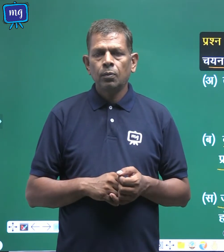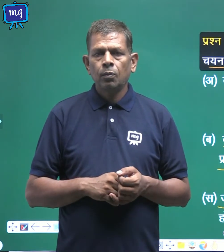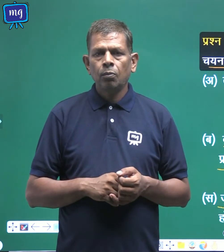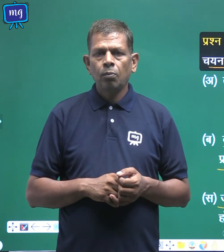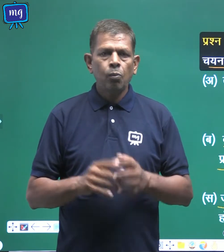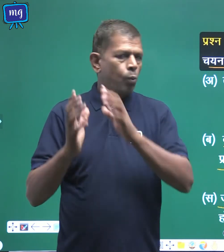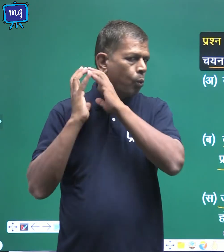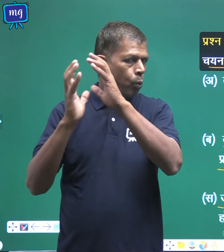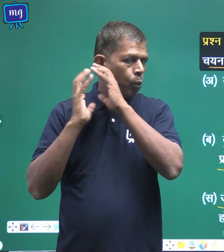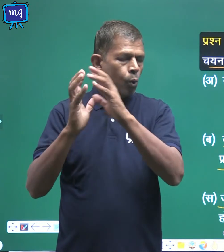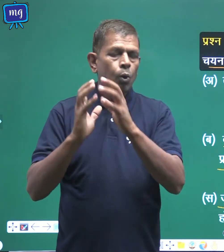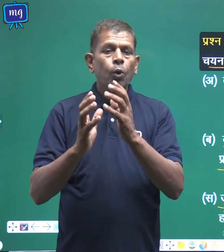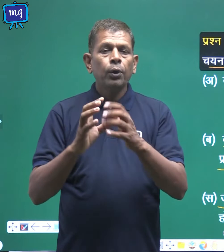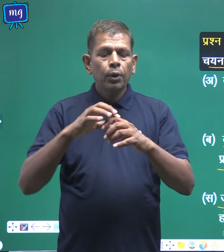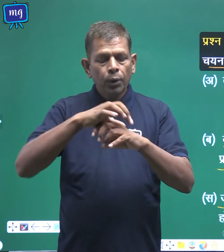जूट नारियल का